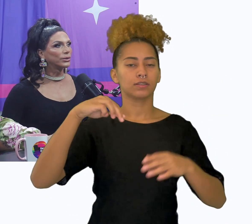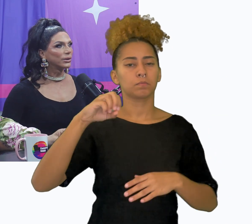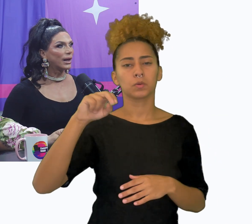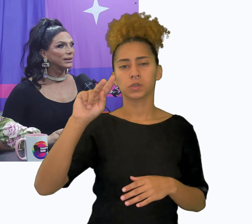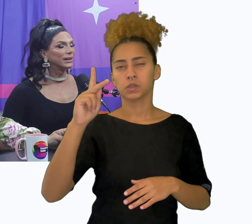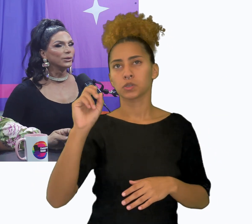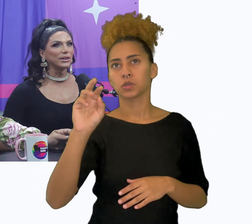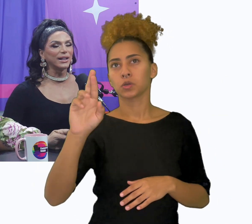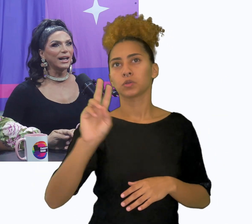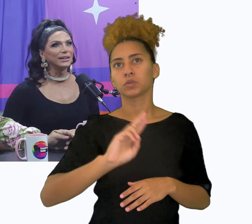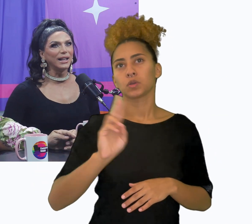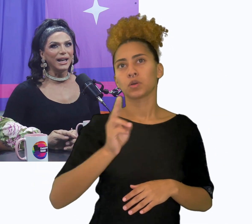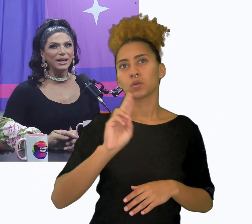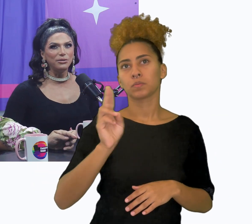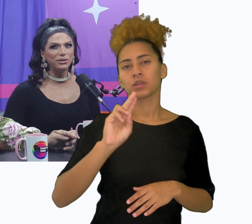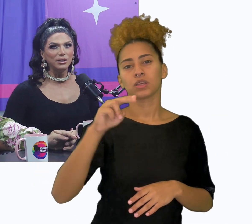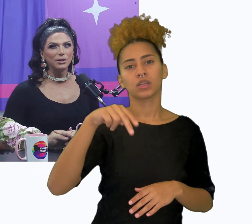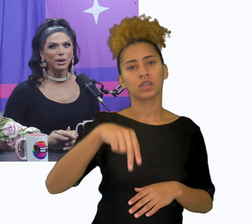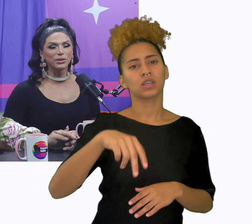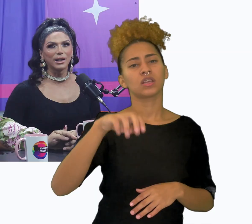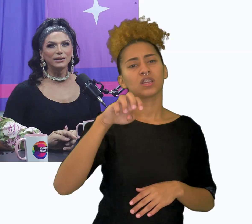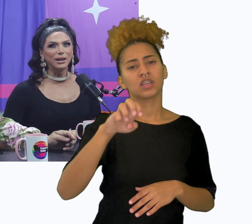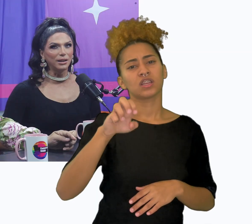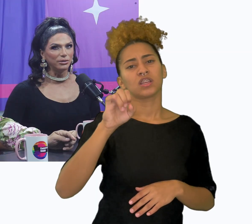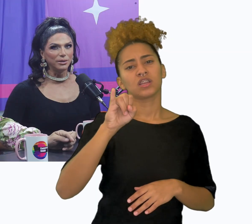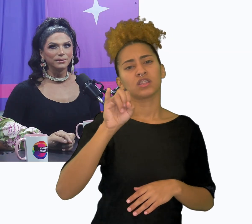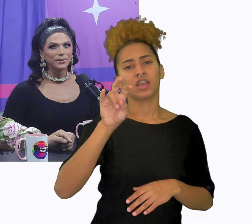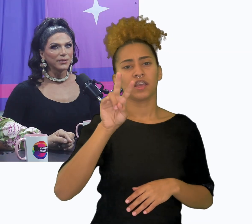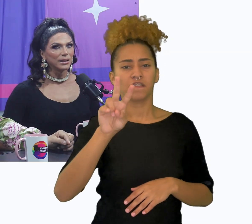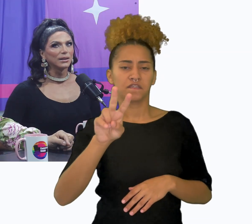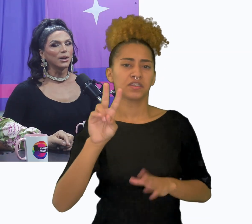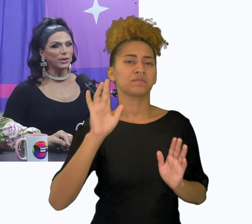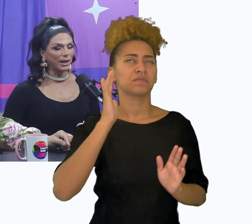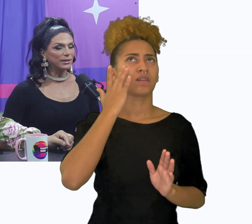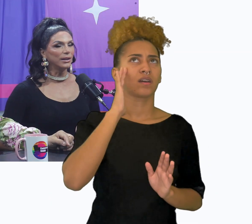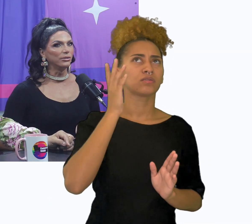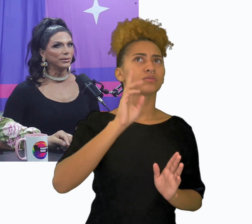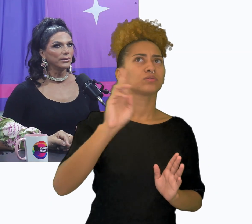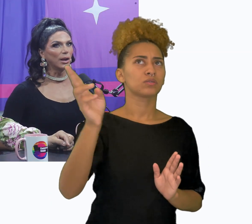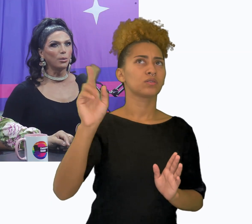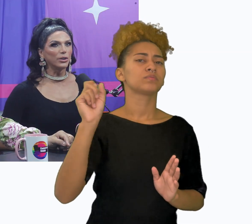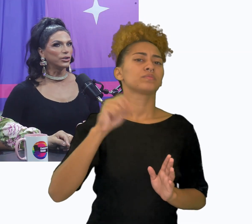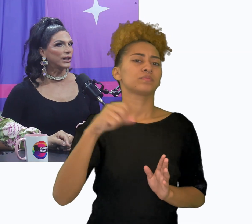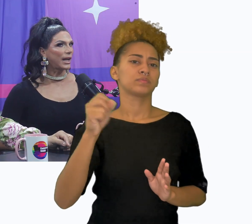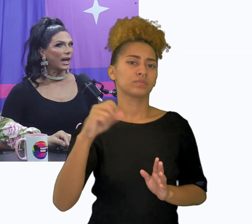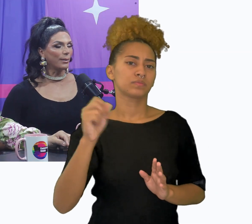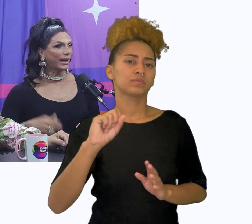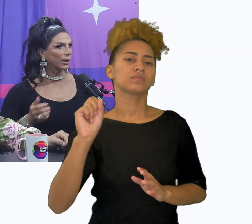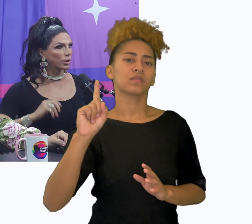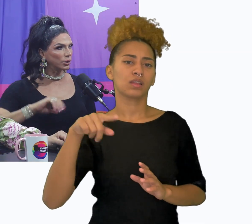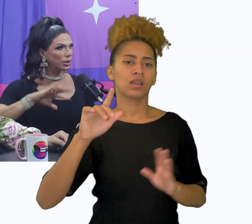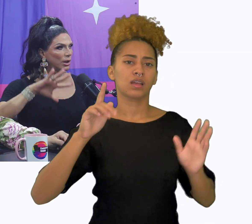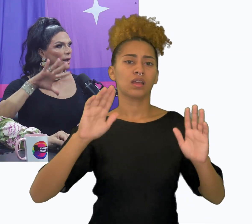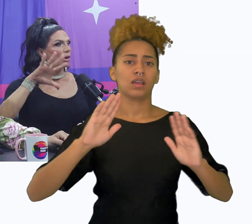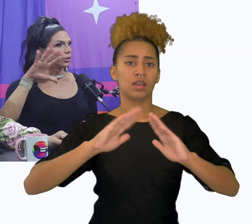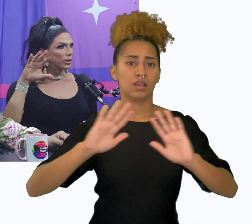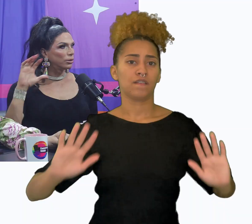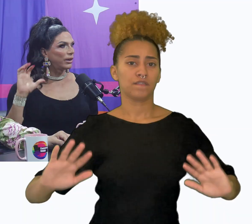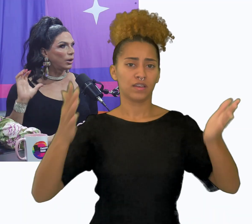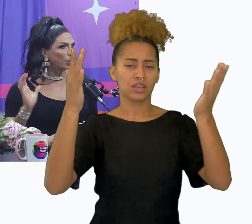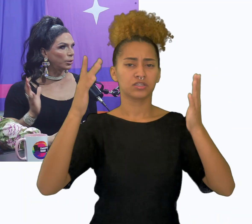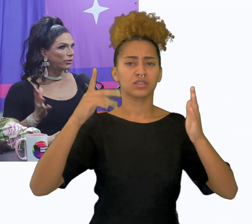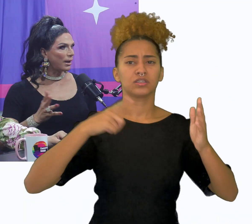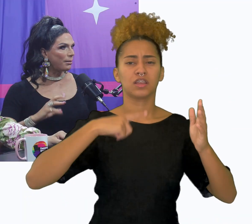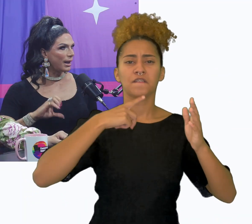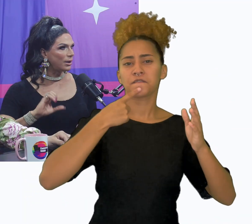tu não lembra o nome? Lugares. Não sei se era Navy, eu acho que era Navy. Que era uma boate chiquérrima, que era uma das primeiras, né? Toda